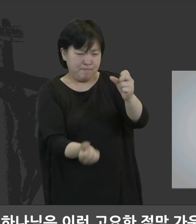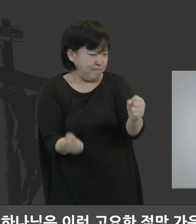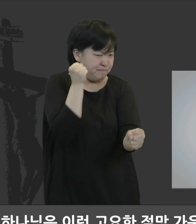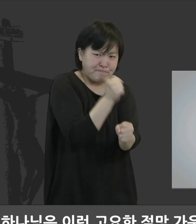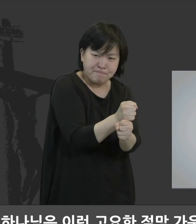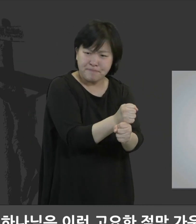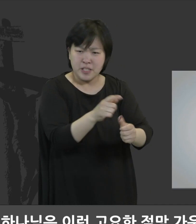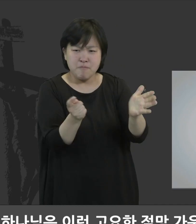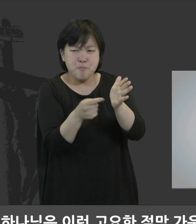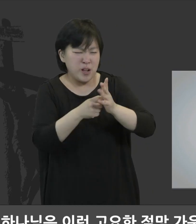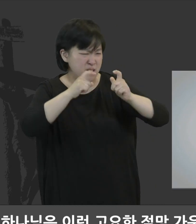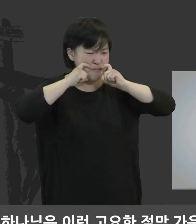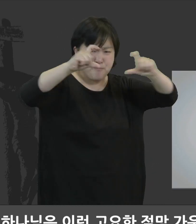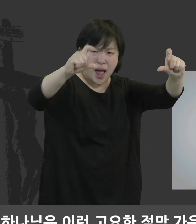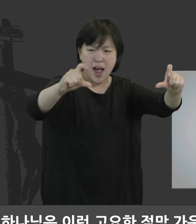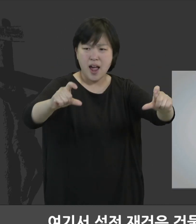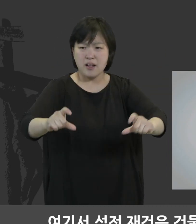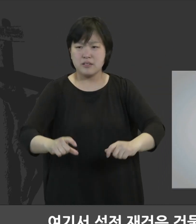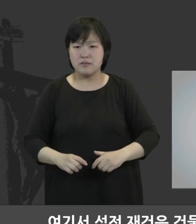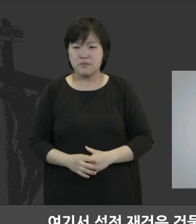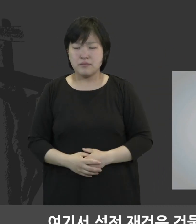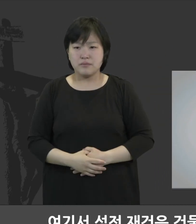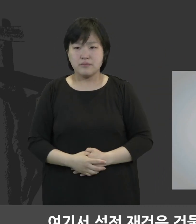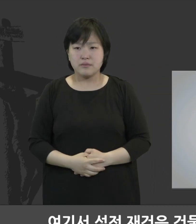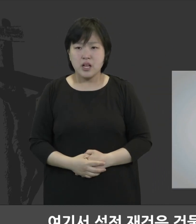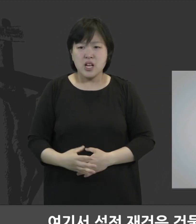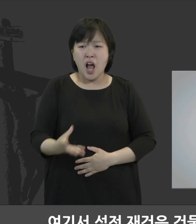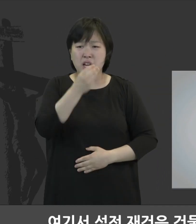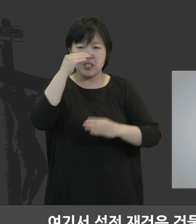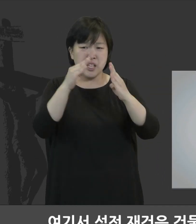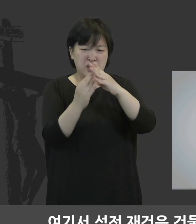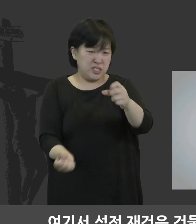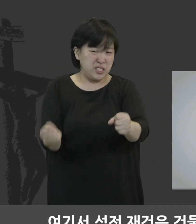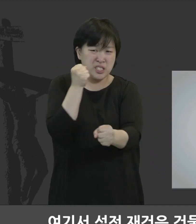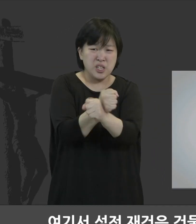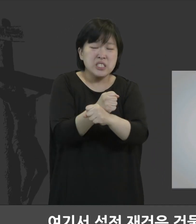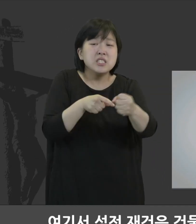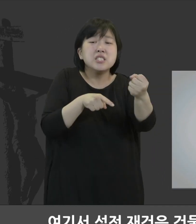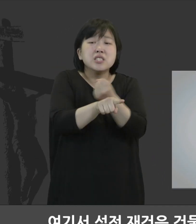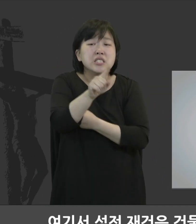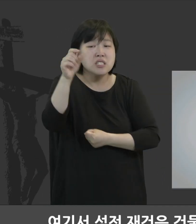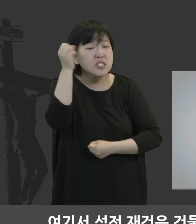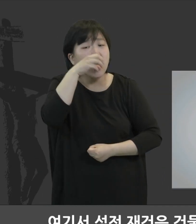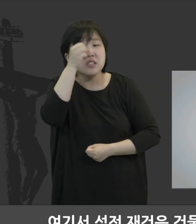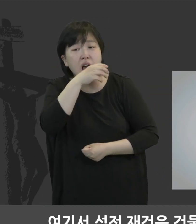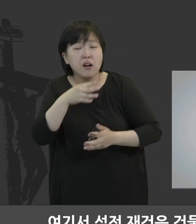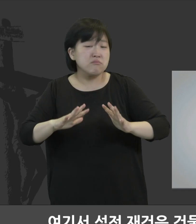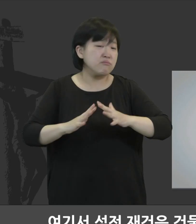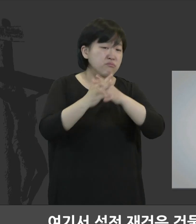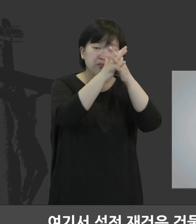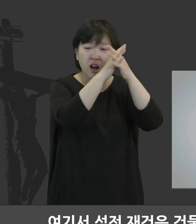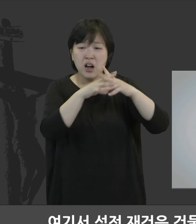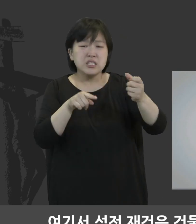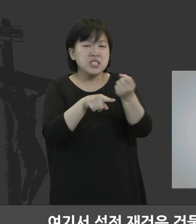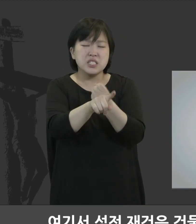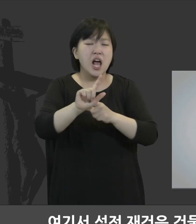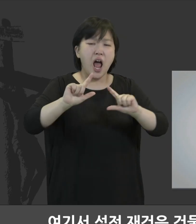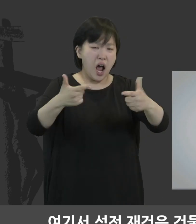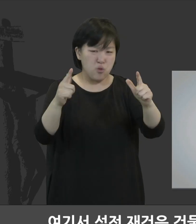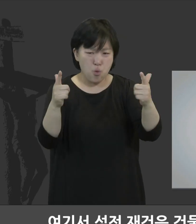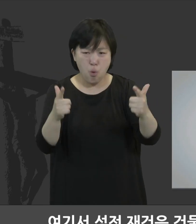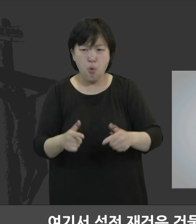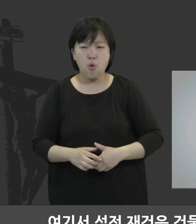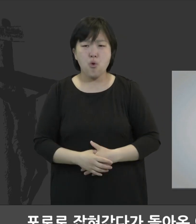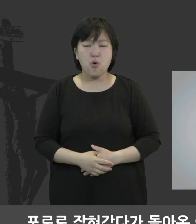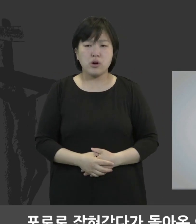재건을 촉구하십니다. 여기서 성전 재건은 건물 재건축이나 종교 행위의 부활 같은 의미가